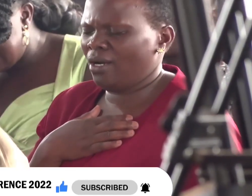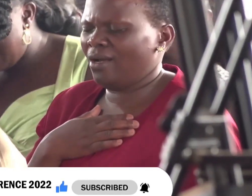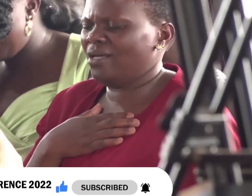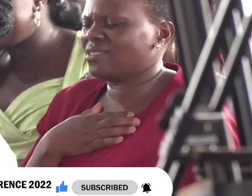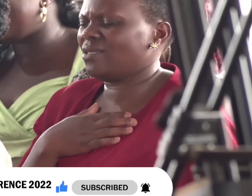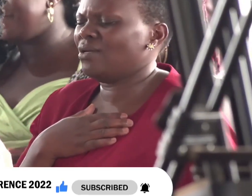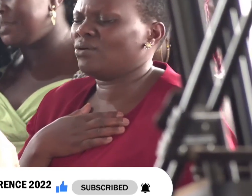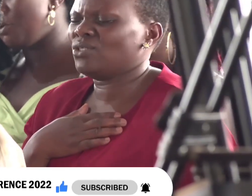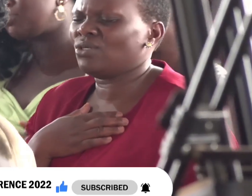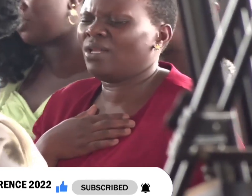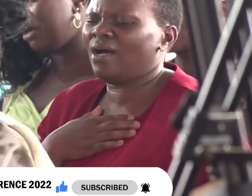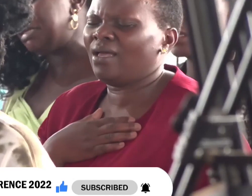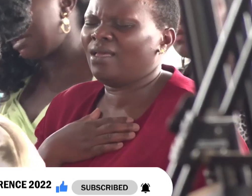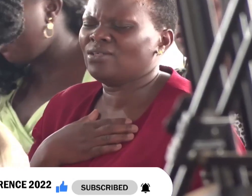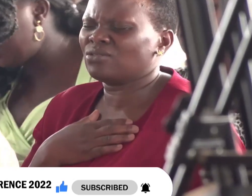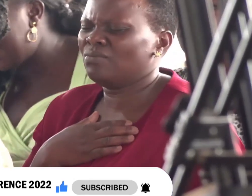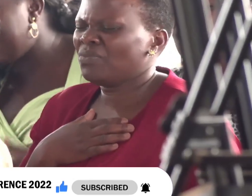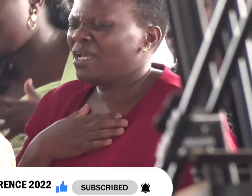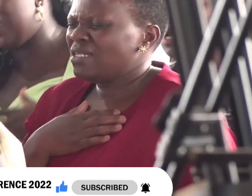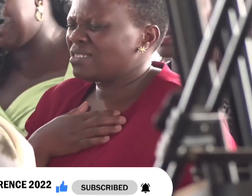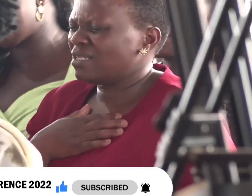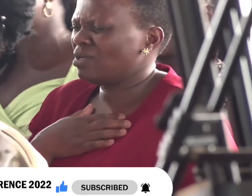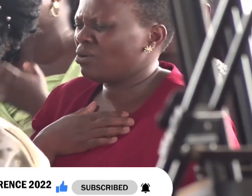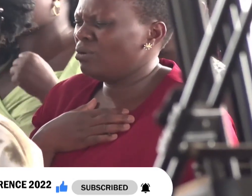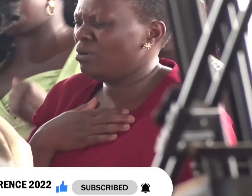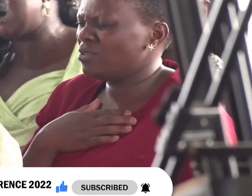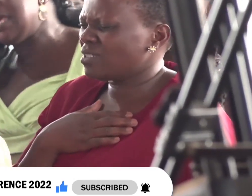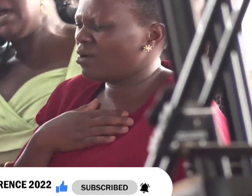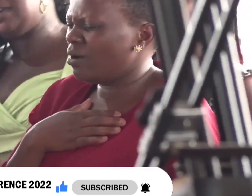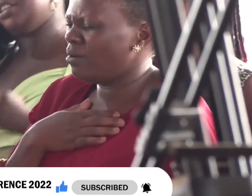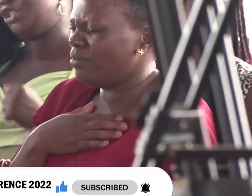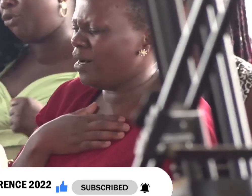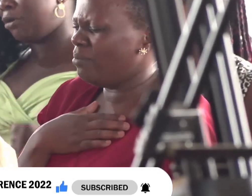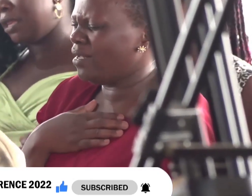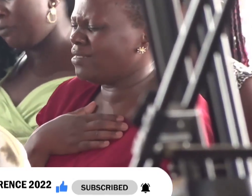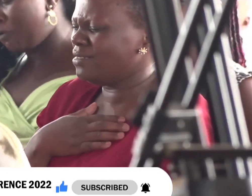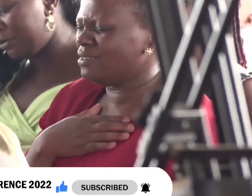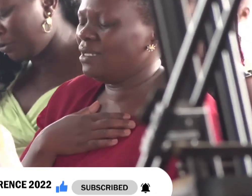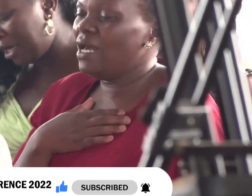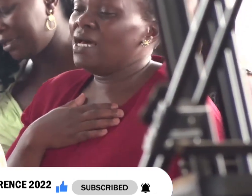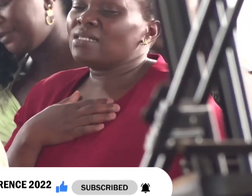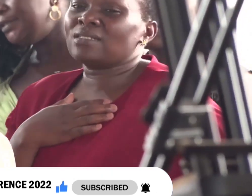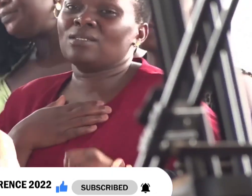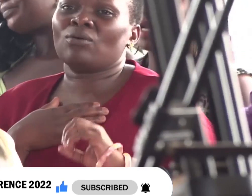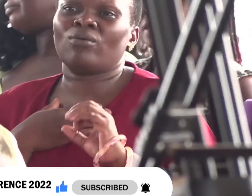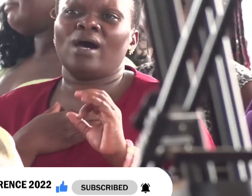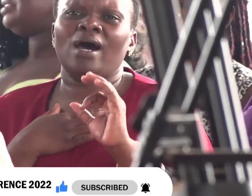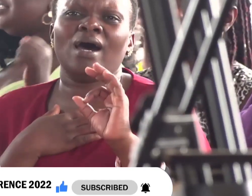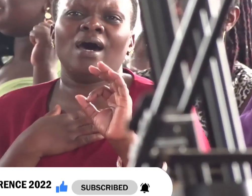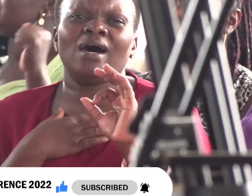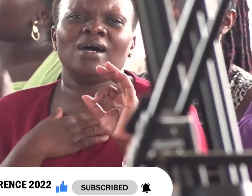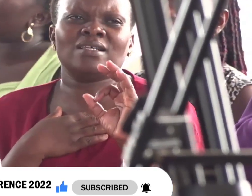nsabe nyamba onjagaza okusaba nyamba onjagaza okusaba kikigenda okumpa amaanyi